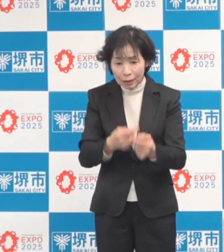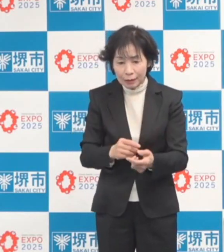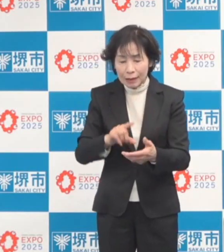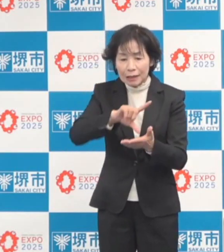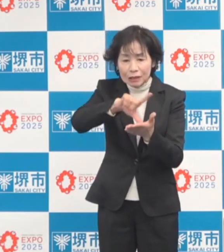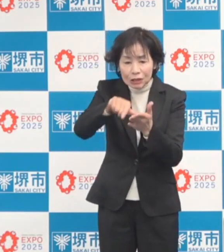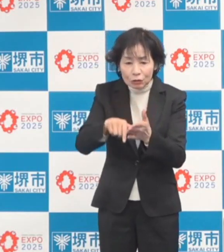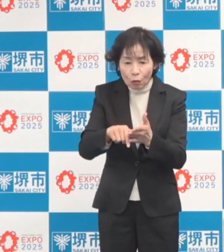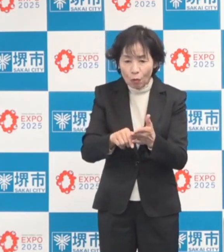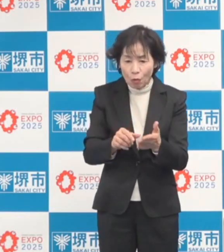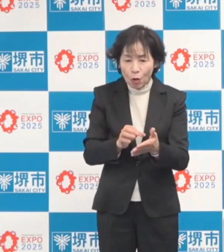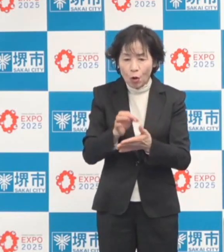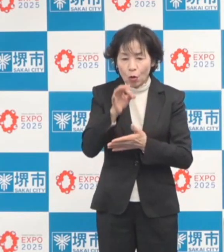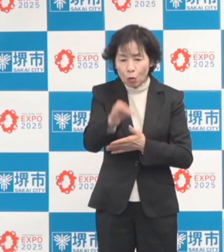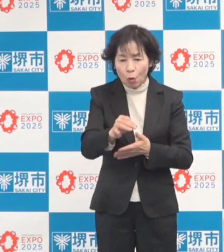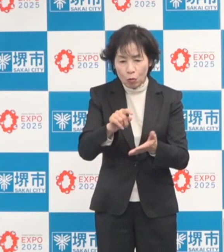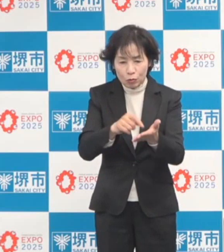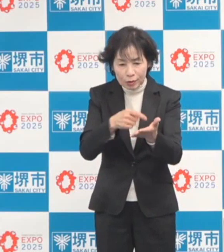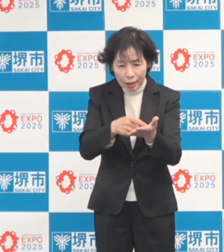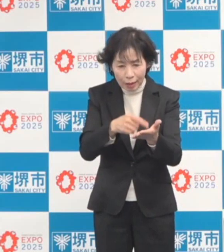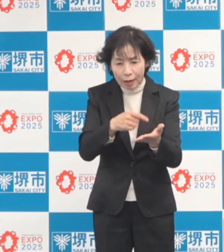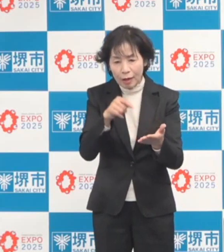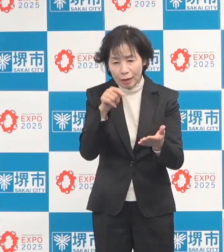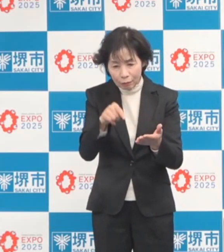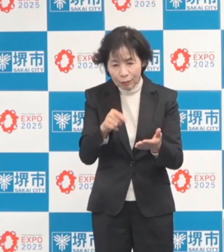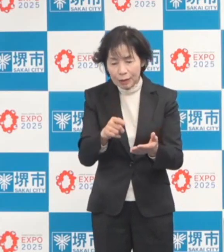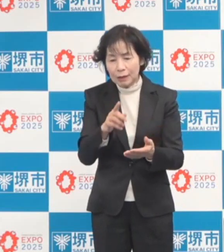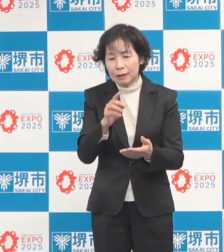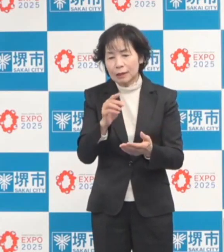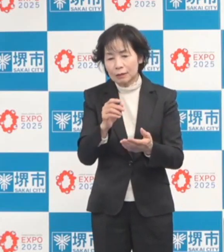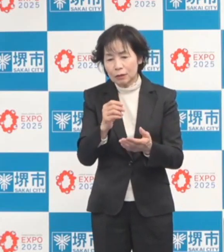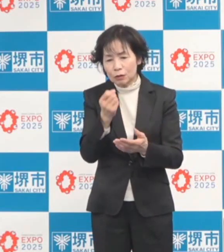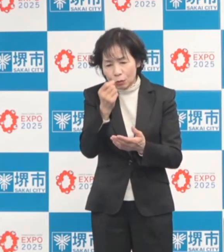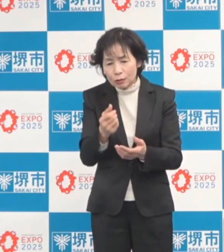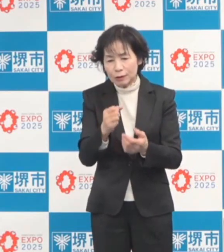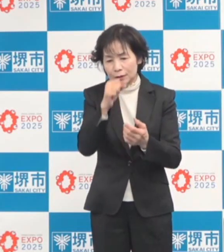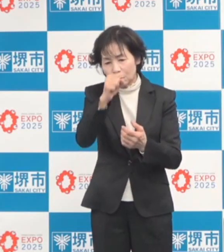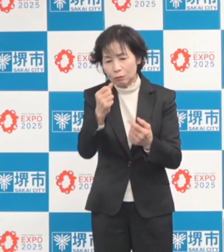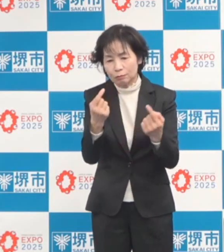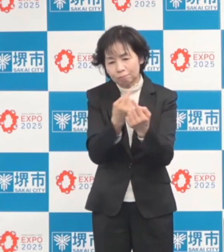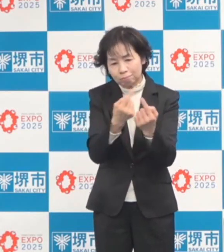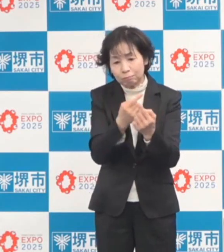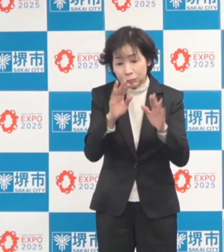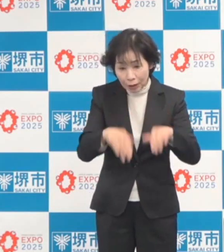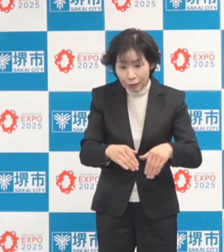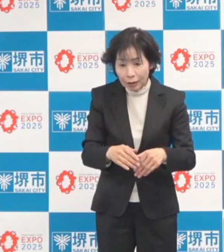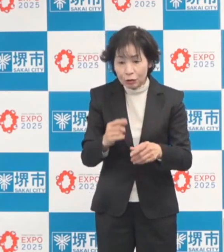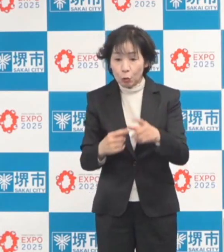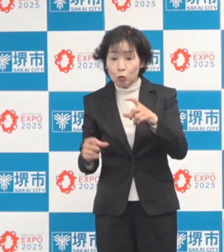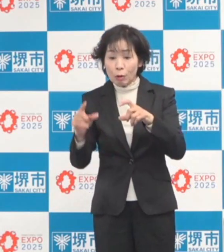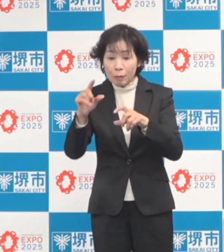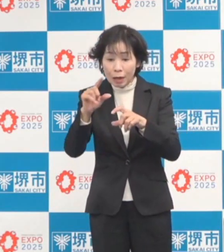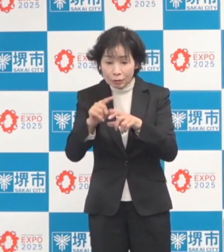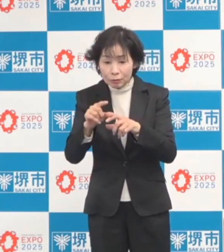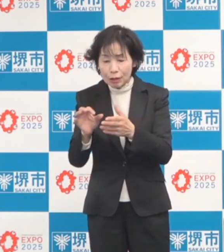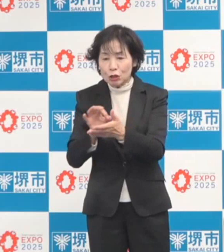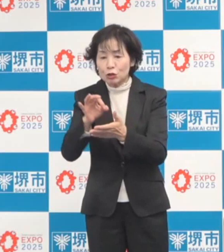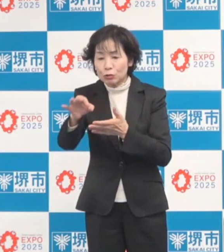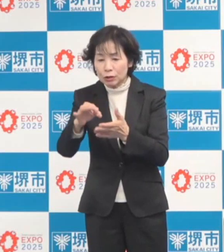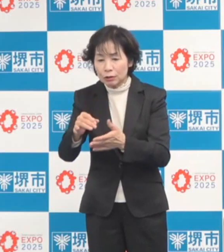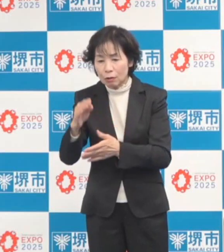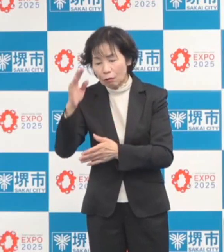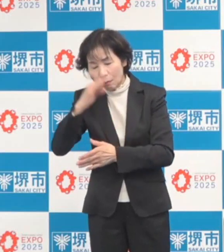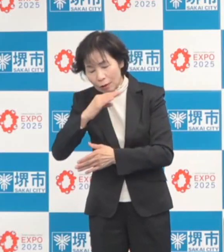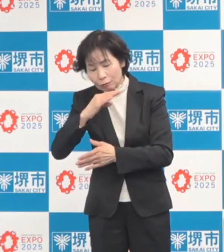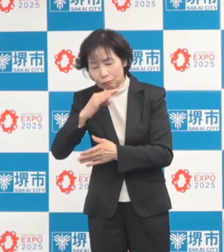と増加したことによって一定改善幅は見られておりますが、それを上回る収支の悪化の要因があ